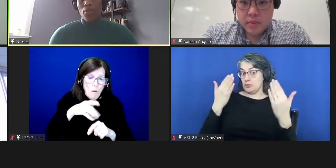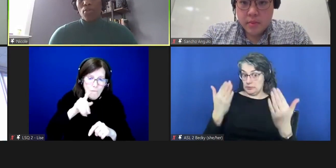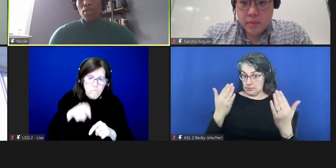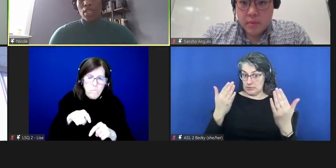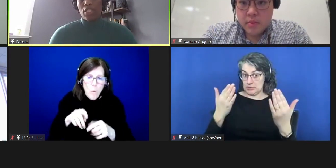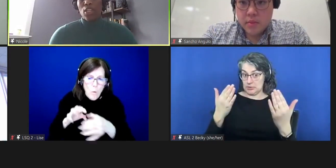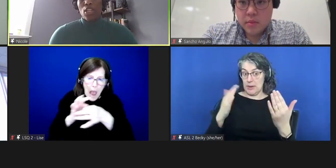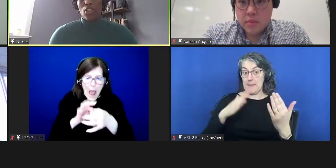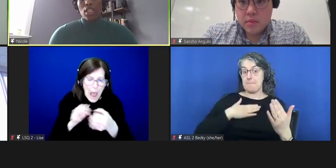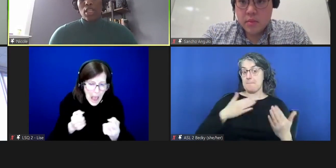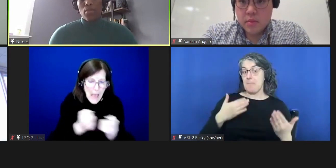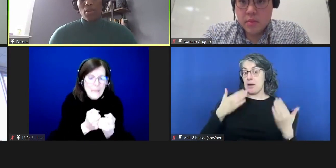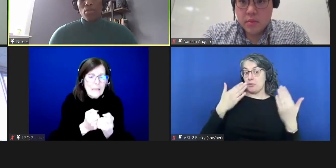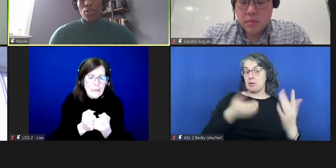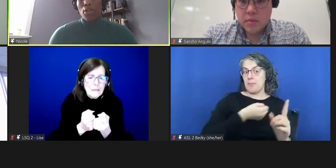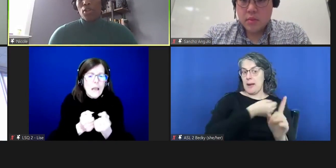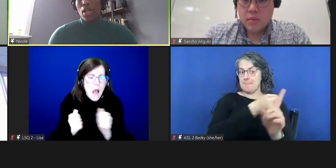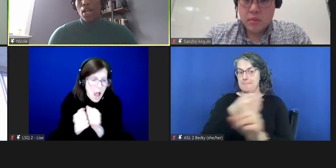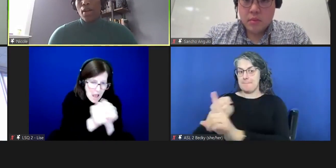donc,